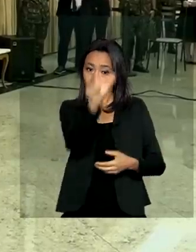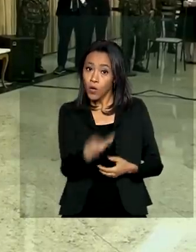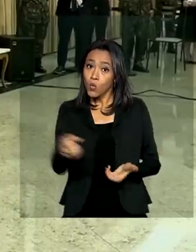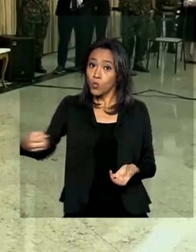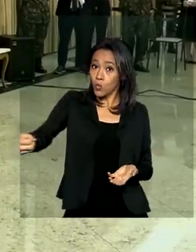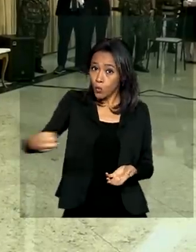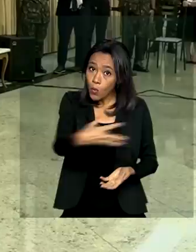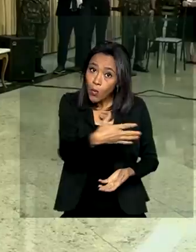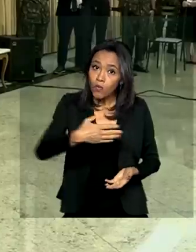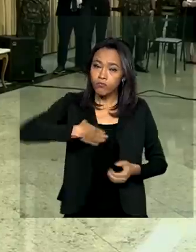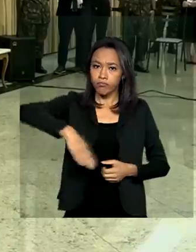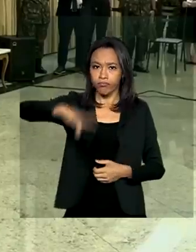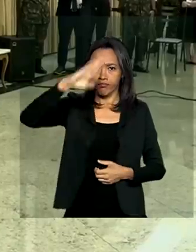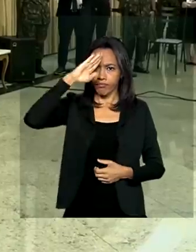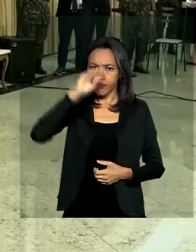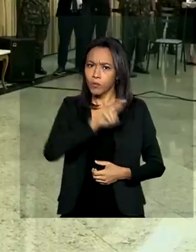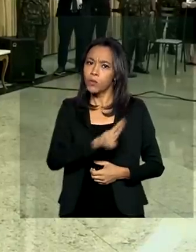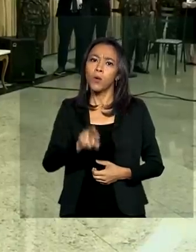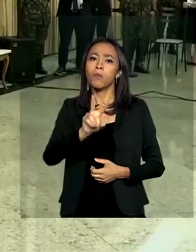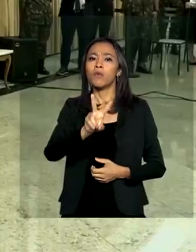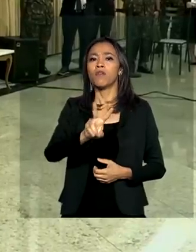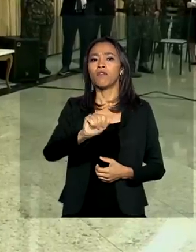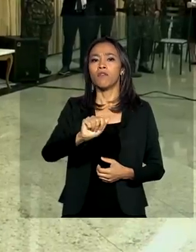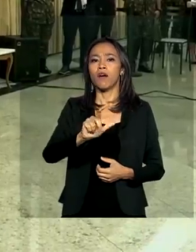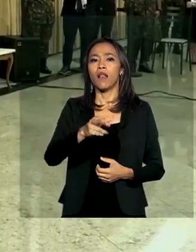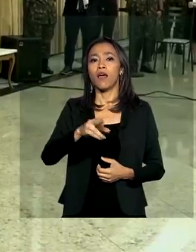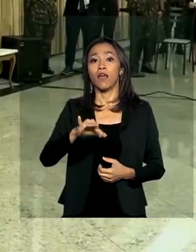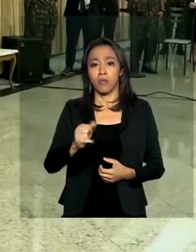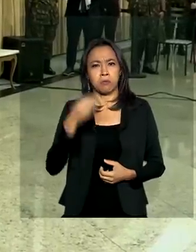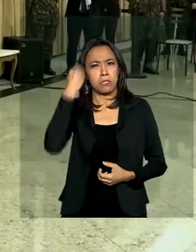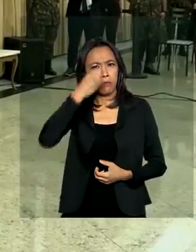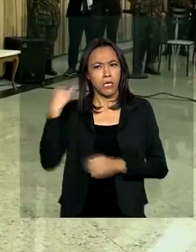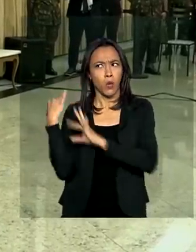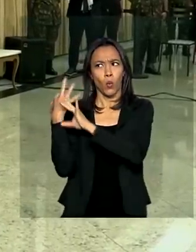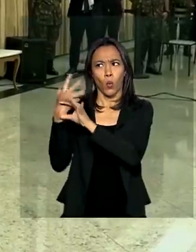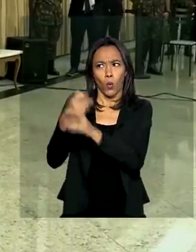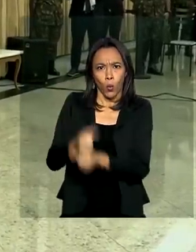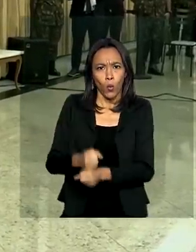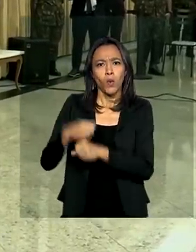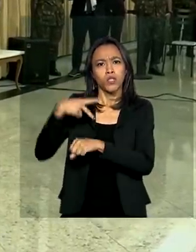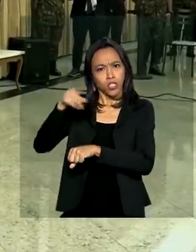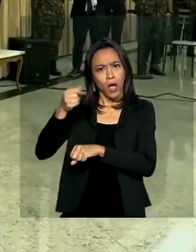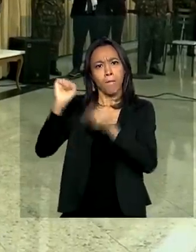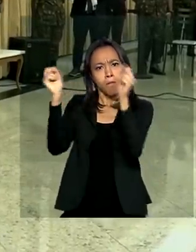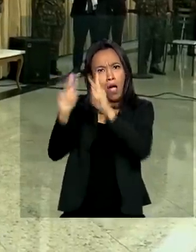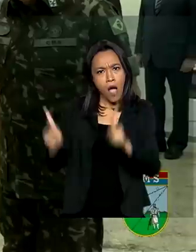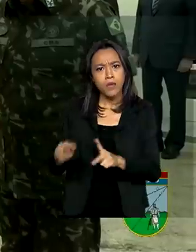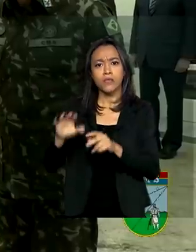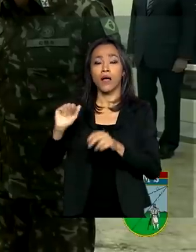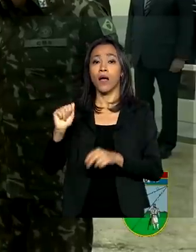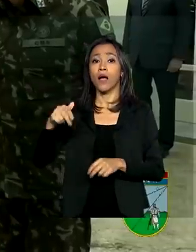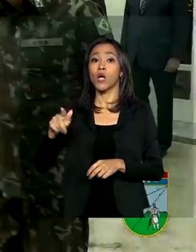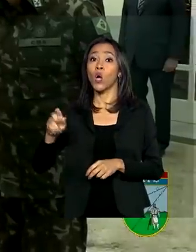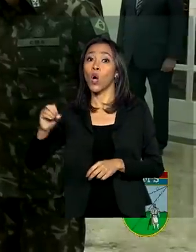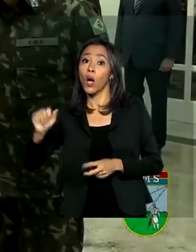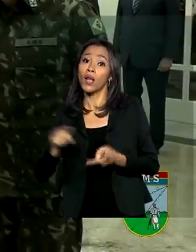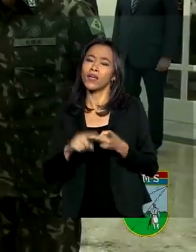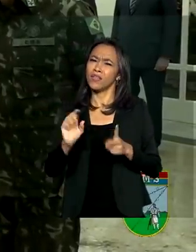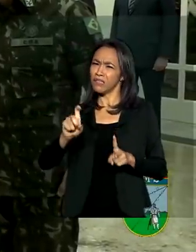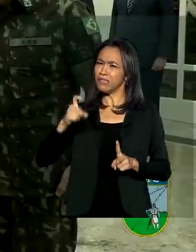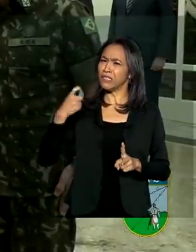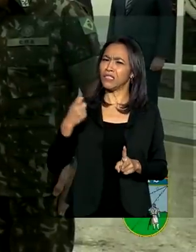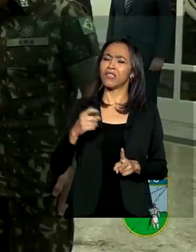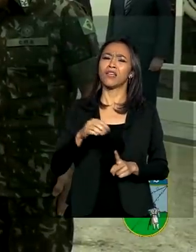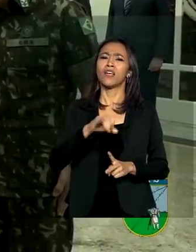novo comandante militar do sul valério trindade é experiente já atuou em missões de paz angola e na antiga iugoslávia